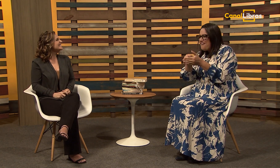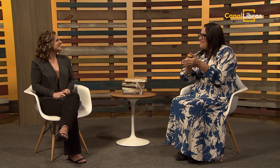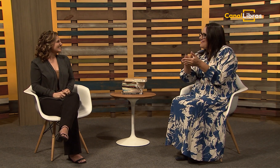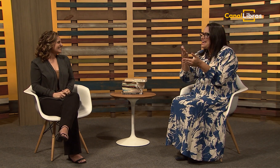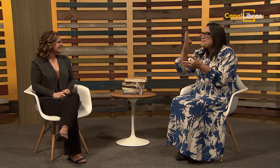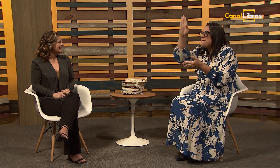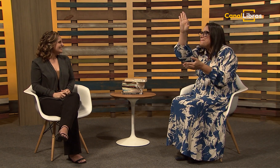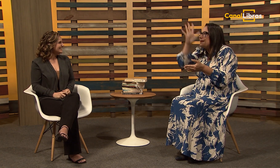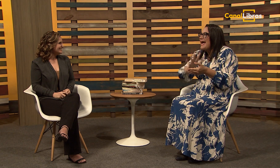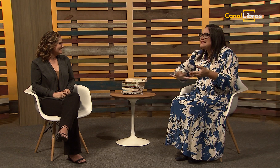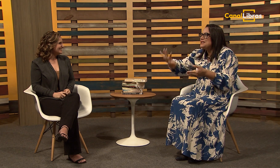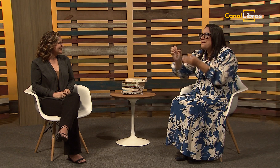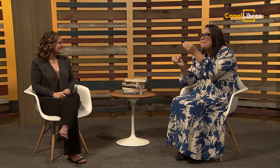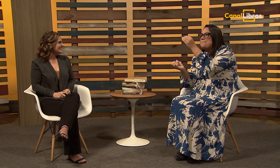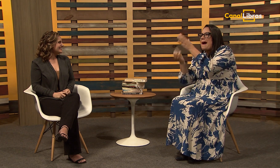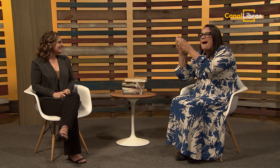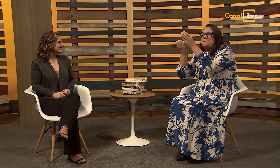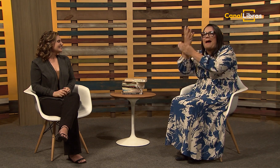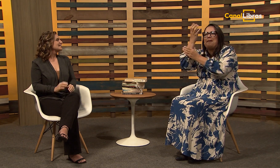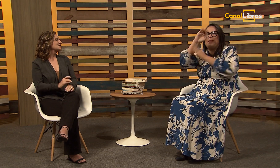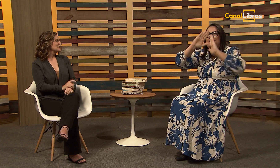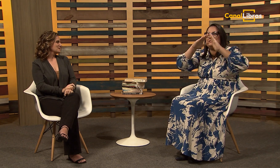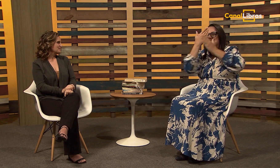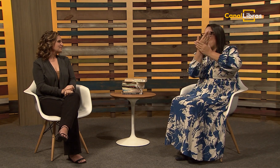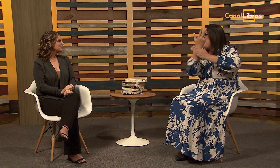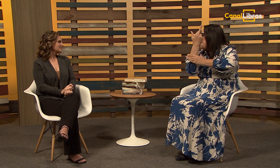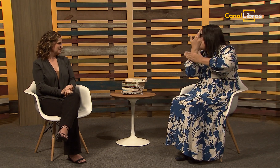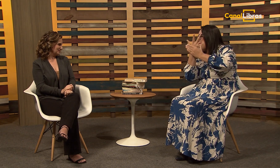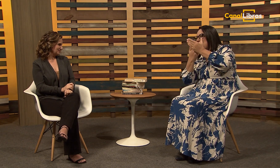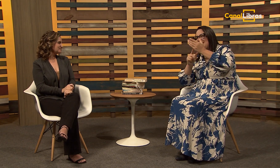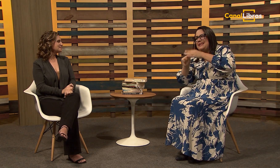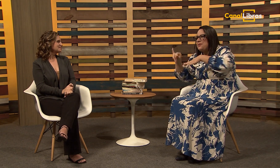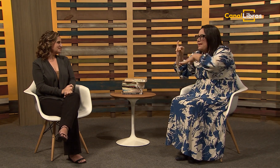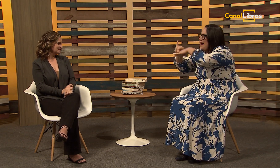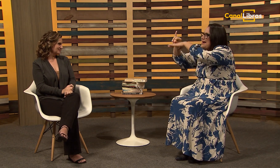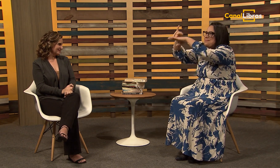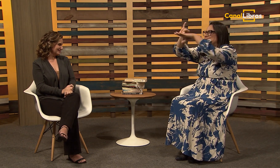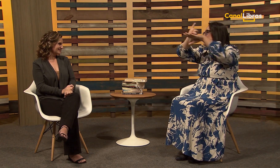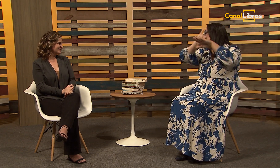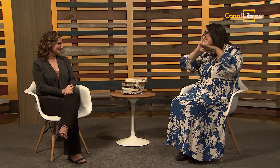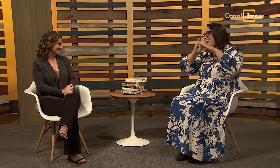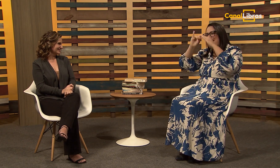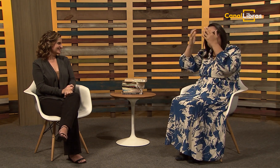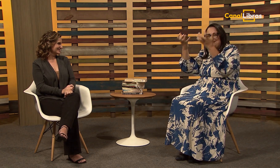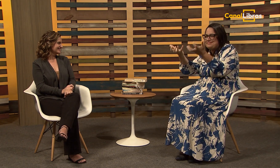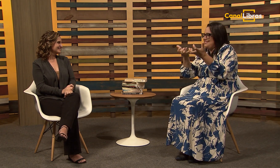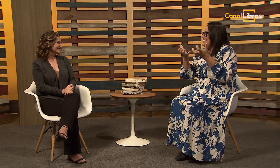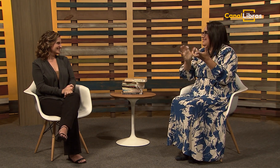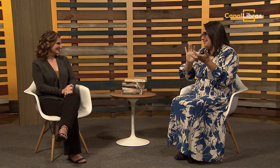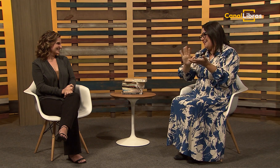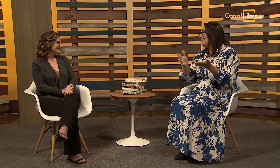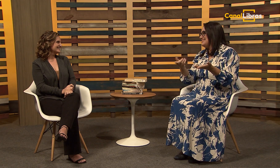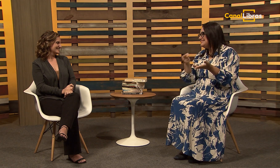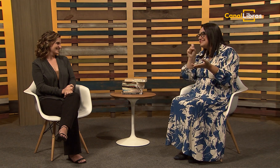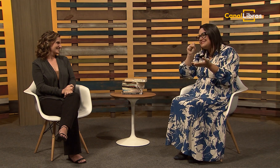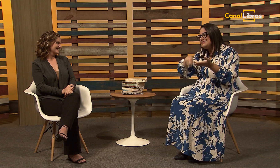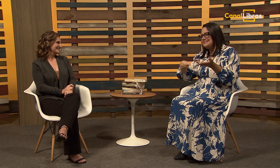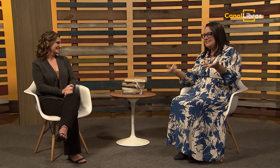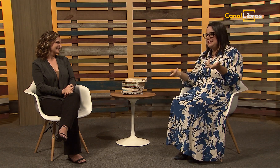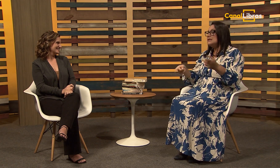Nosso objetivo principal é seguir criando os espaços escolares bilíngues por todas as capitais do Brasil. Mas não só